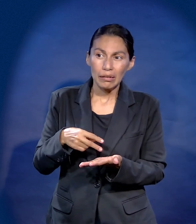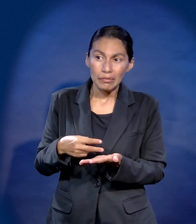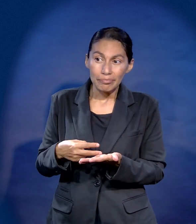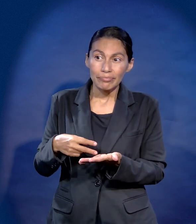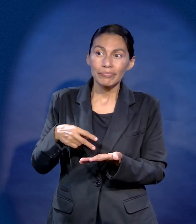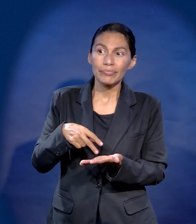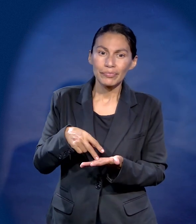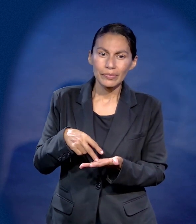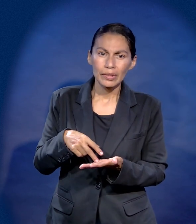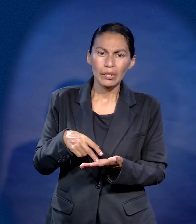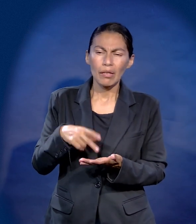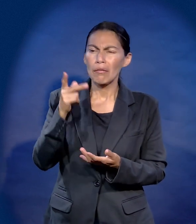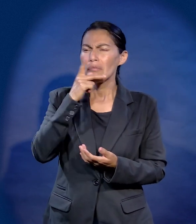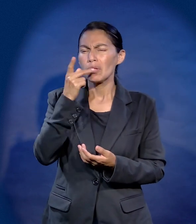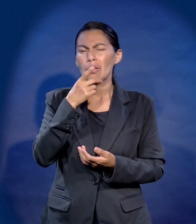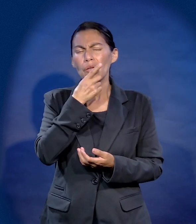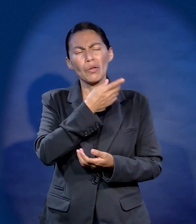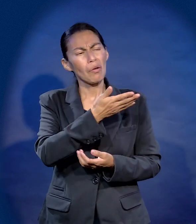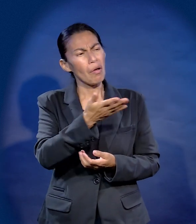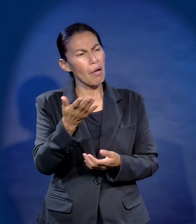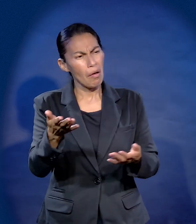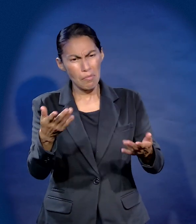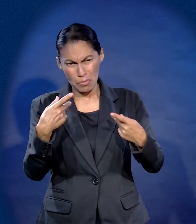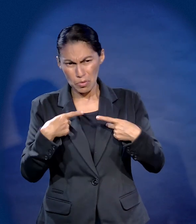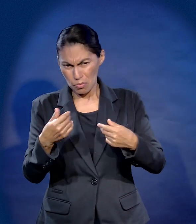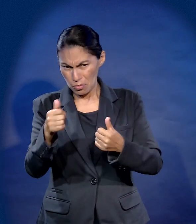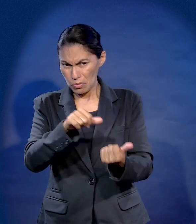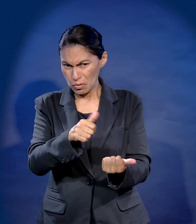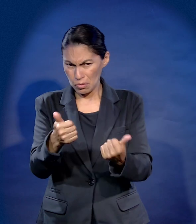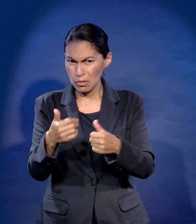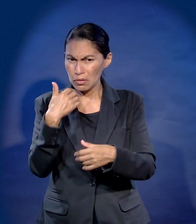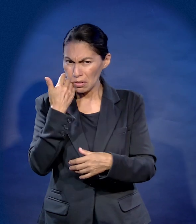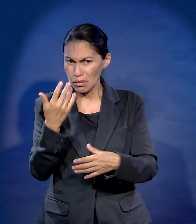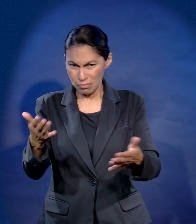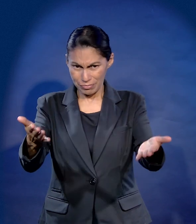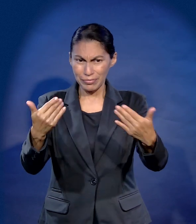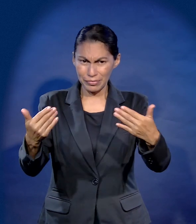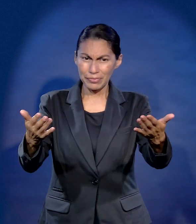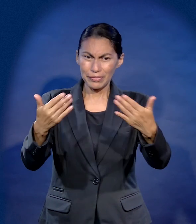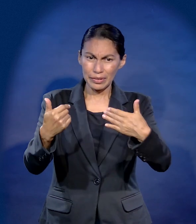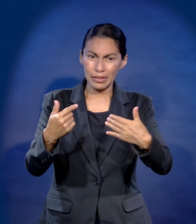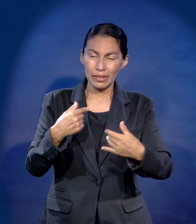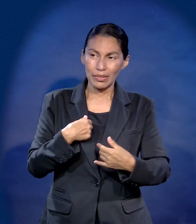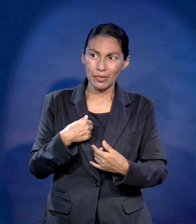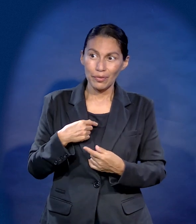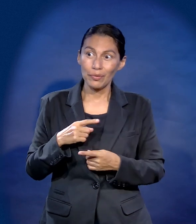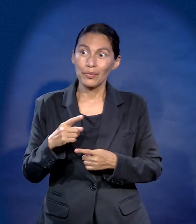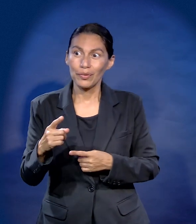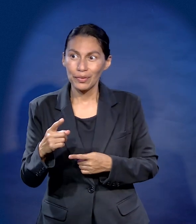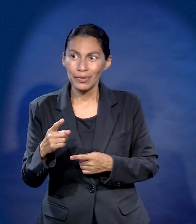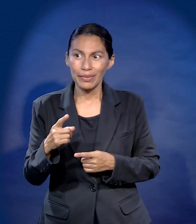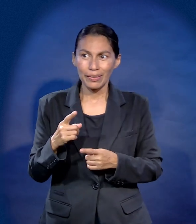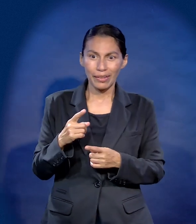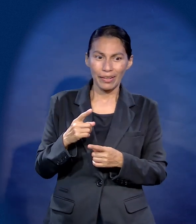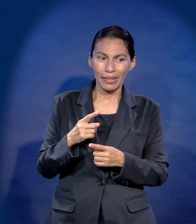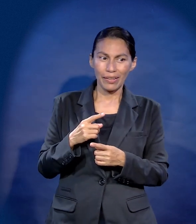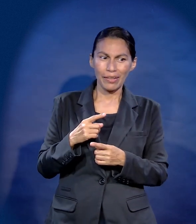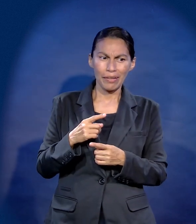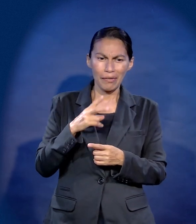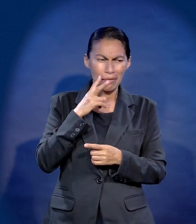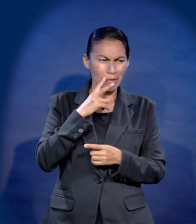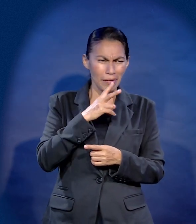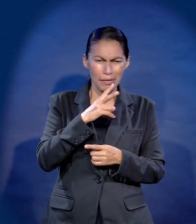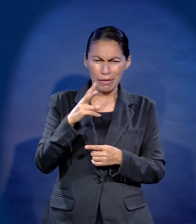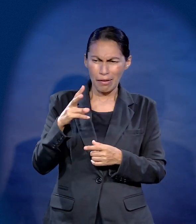pararme. El pastor Veloso dijo: todo aquel que quiera ser bautizado, venga a la plataforma. Y yo sentía y decía: